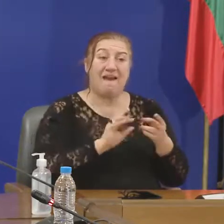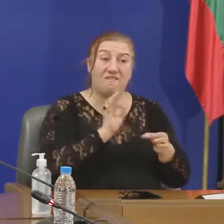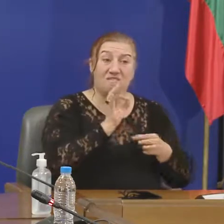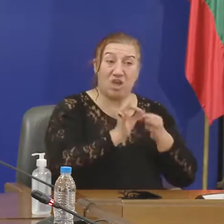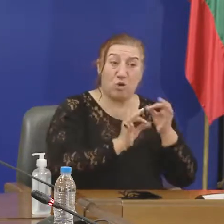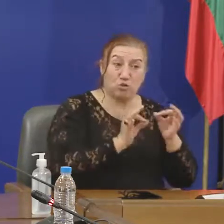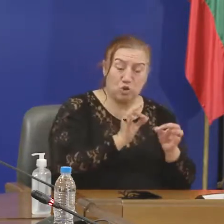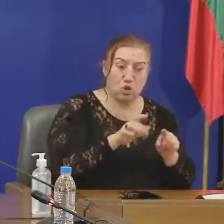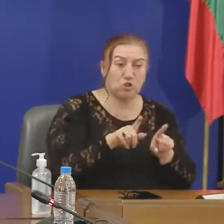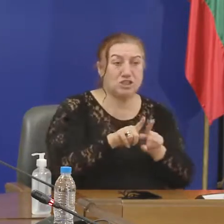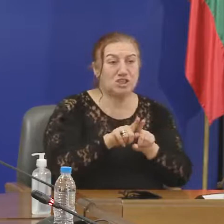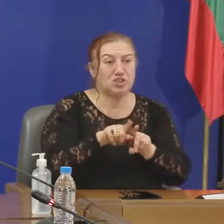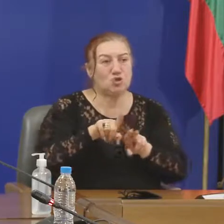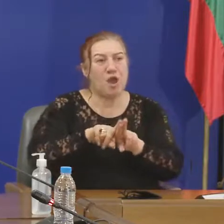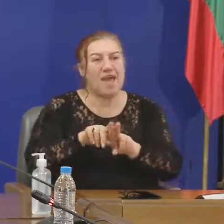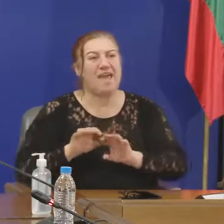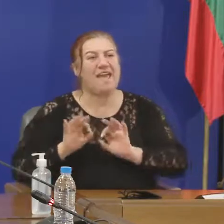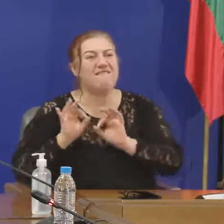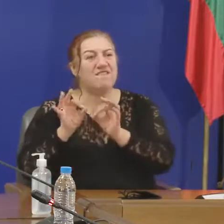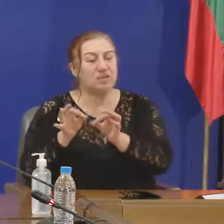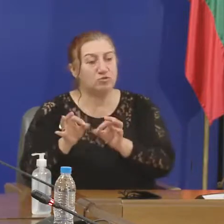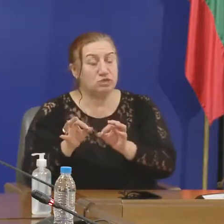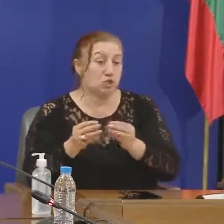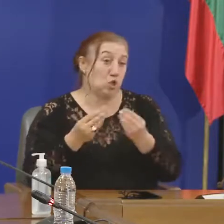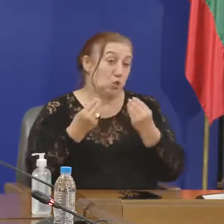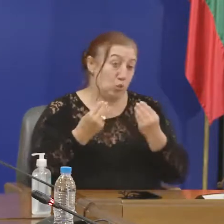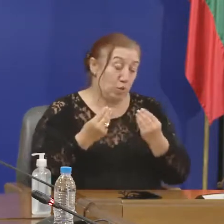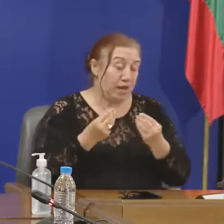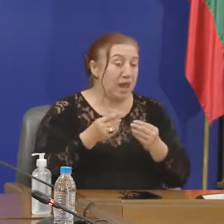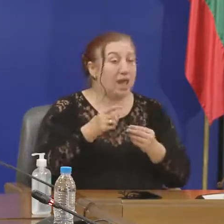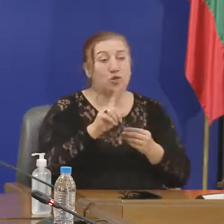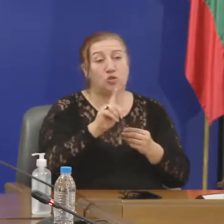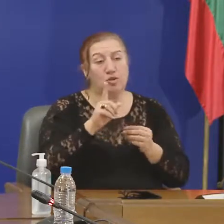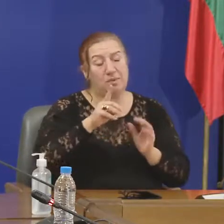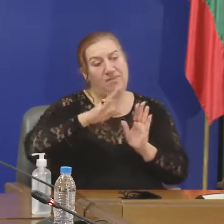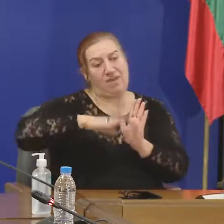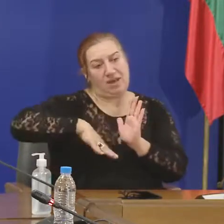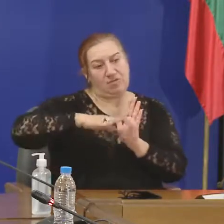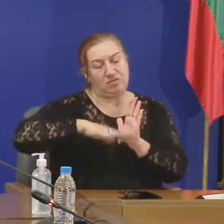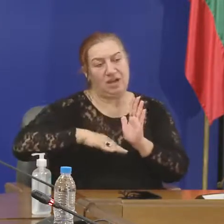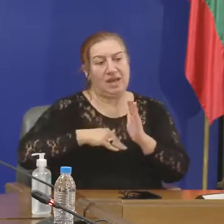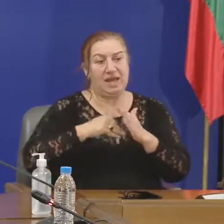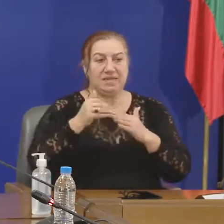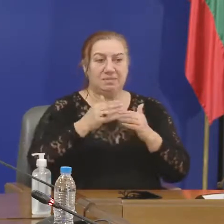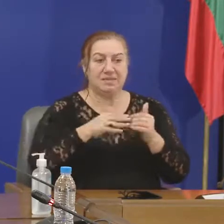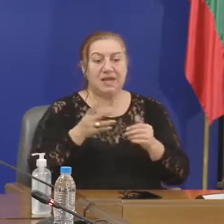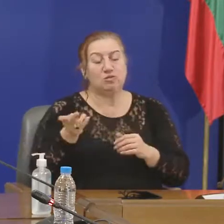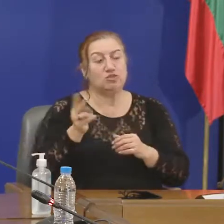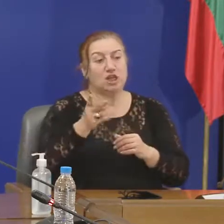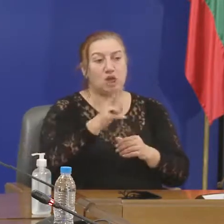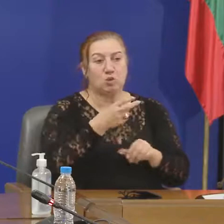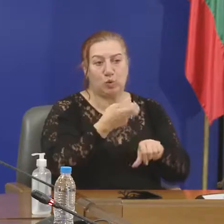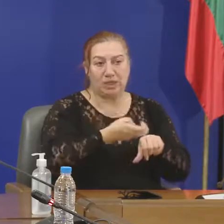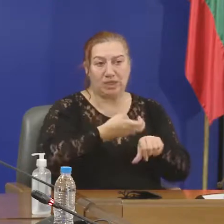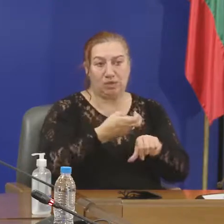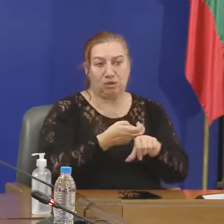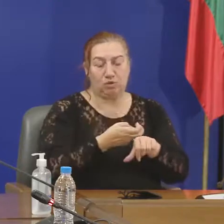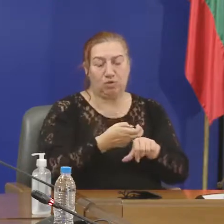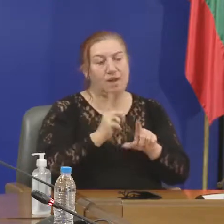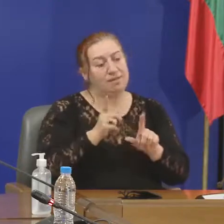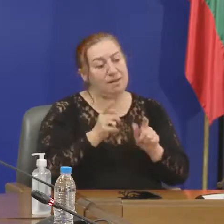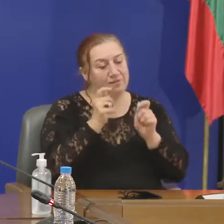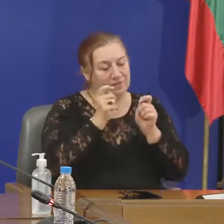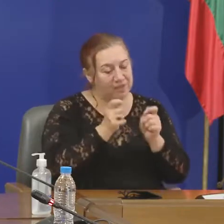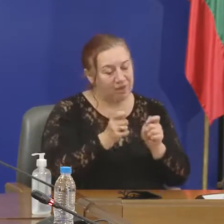по-добре, но в никакъв случай това не трябва да свъмоважава специалностите на останалите колеги. И трябва да им се